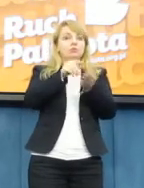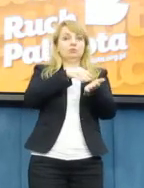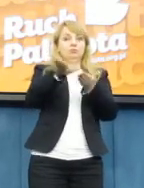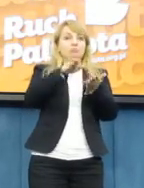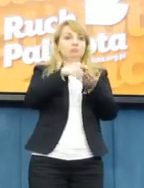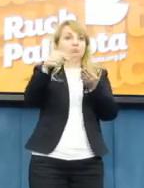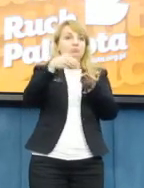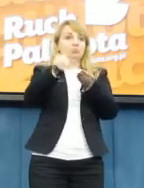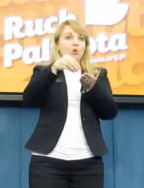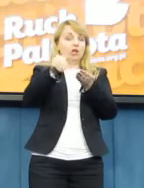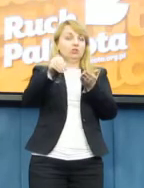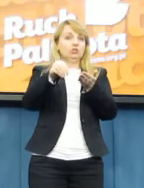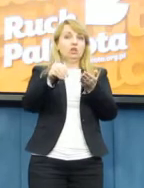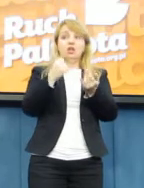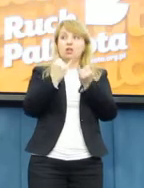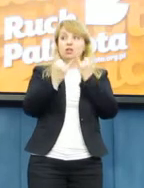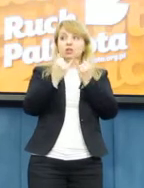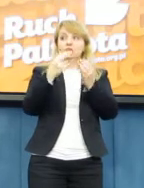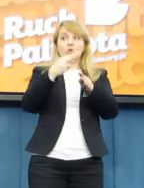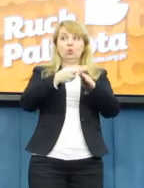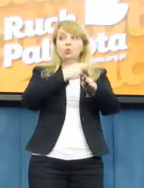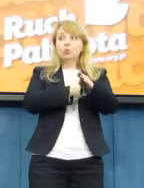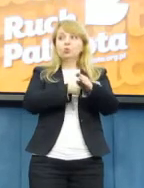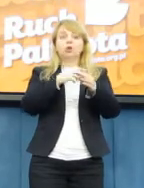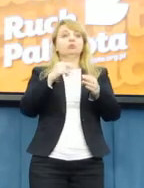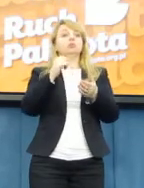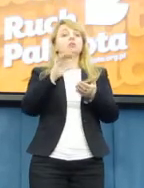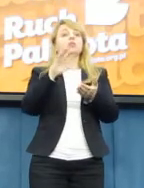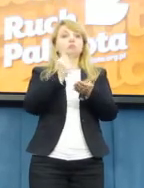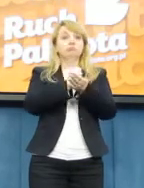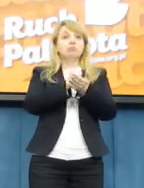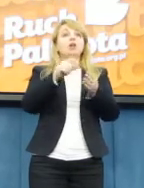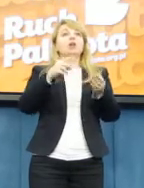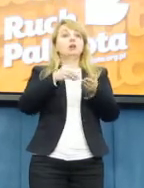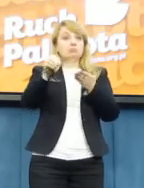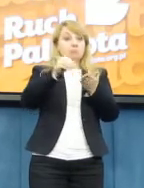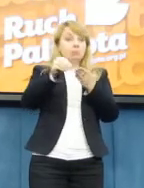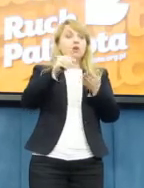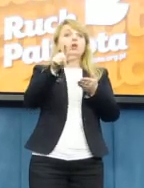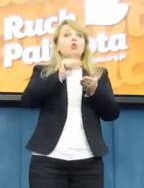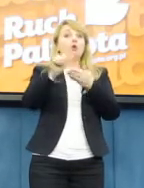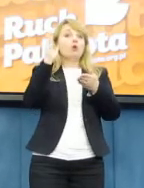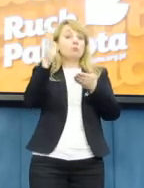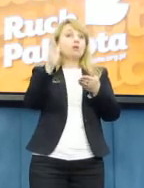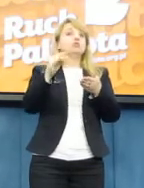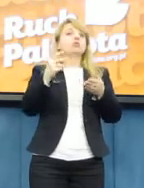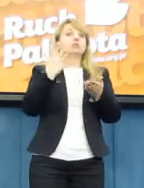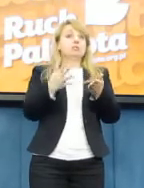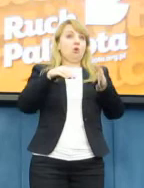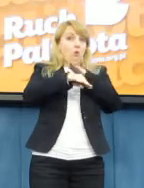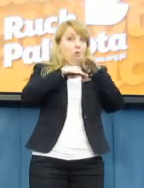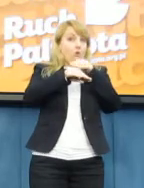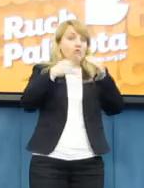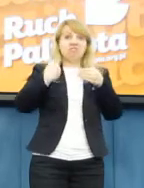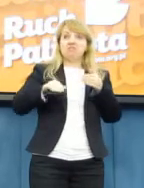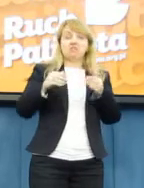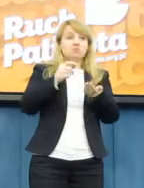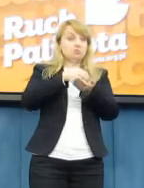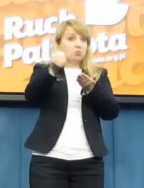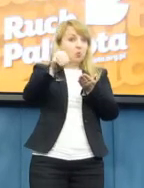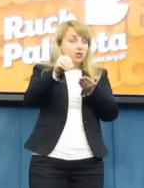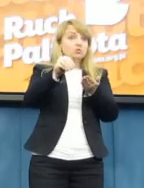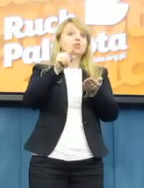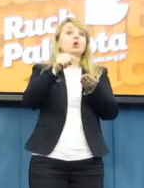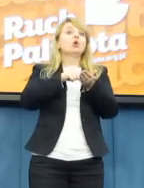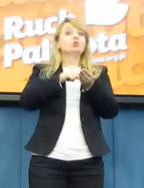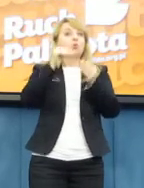pory, jeśli Urząd Skarbowy uzna, że jakaś transakcja została wykonana w celu uniknięcia opodatkowania, jeśli przedsiębiorca się z niej nie wytłumaczy, to będzie